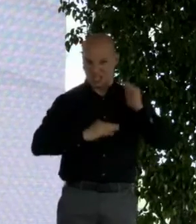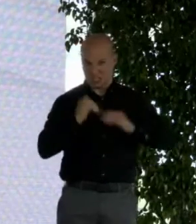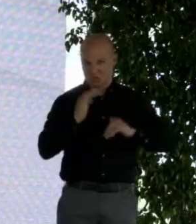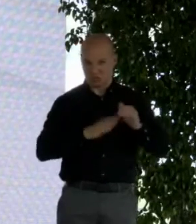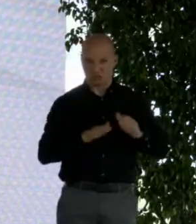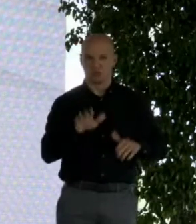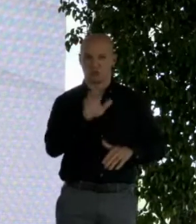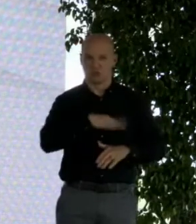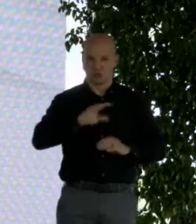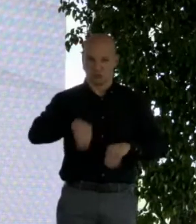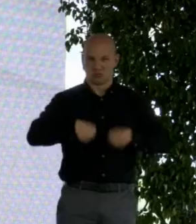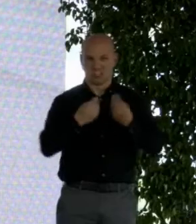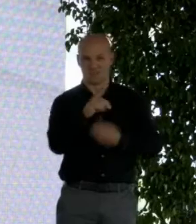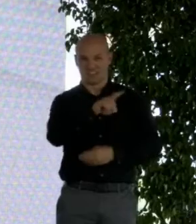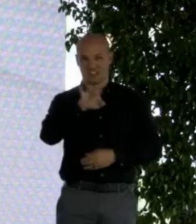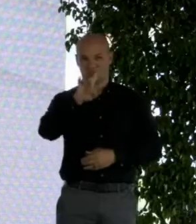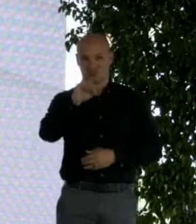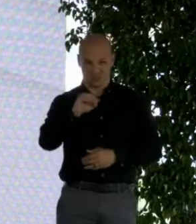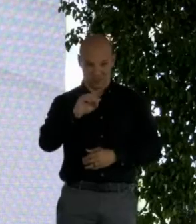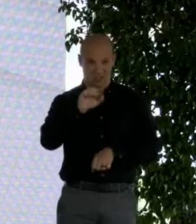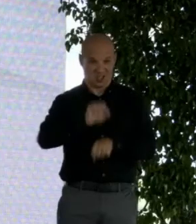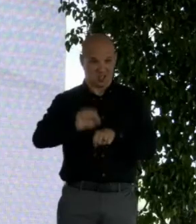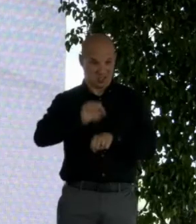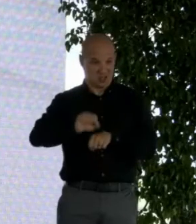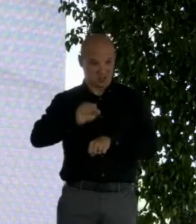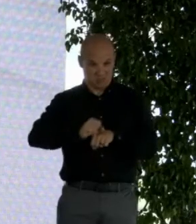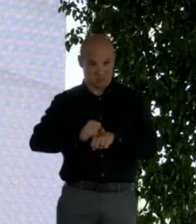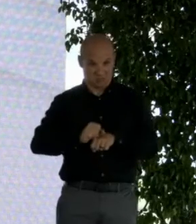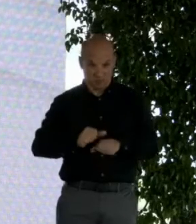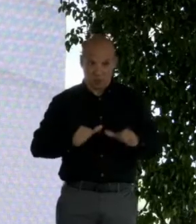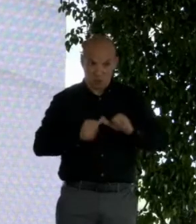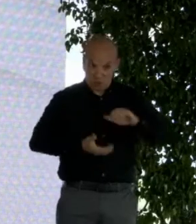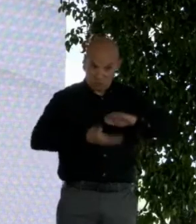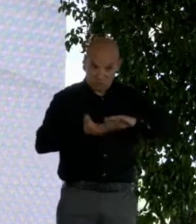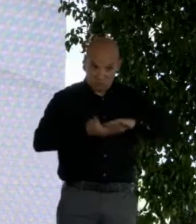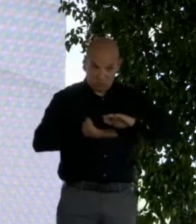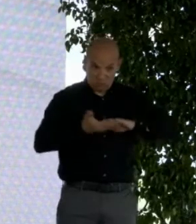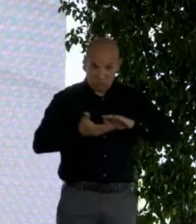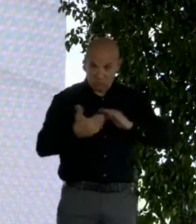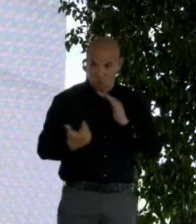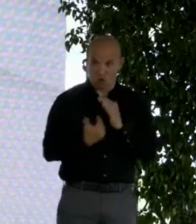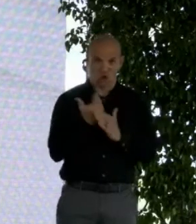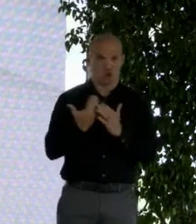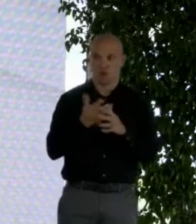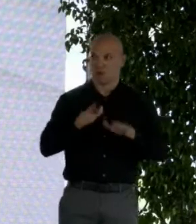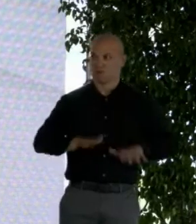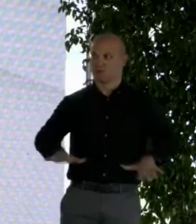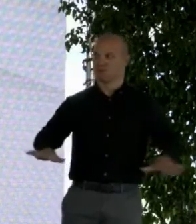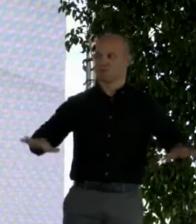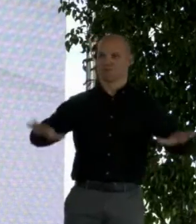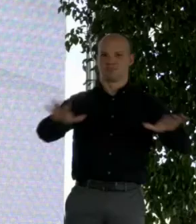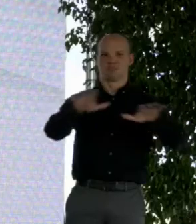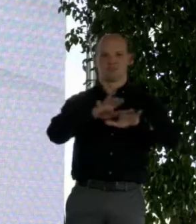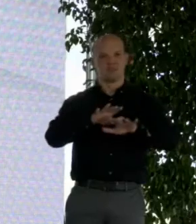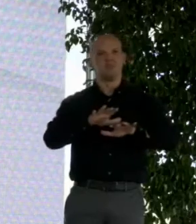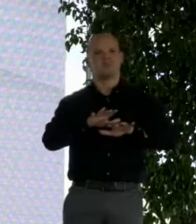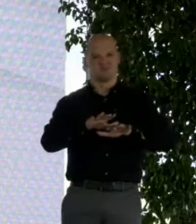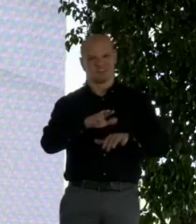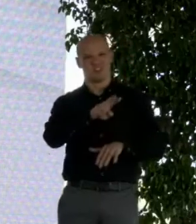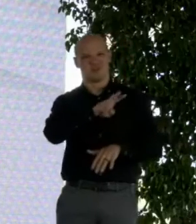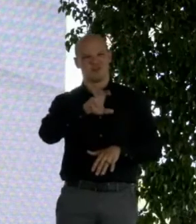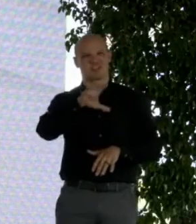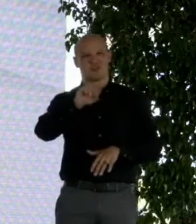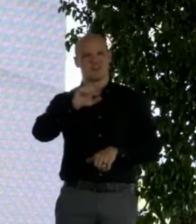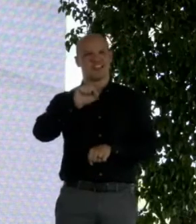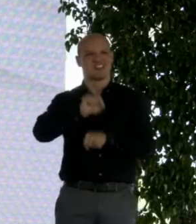generar 180 empleos y una vez esté en operaciones toda esta nueva bahía urbana, tendremos